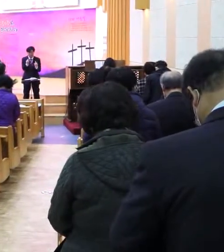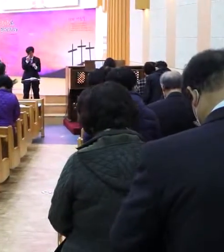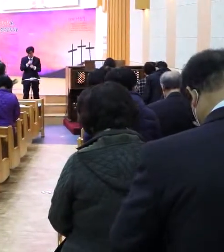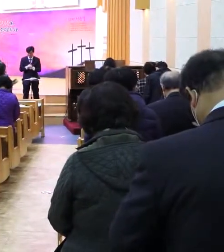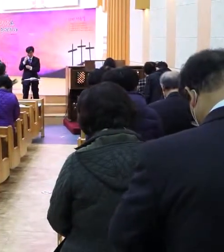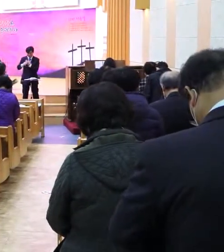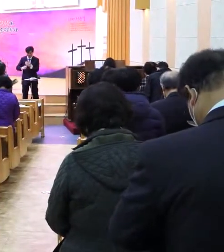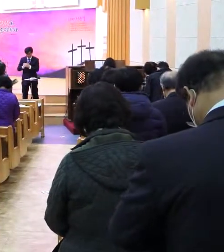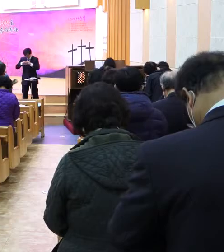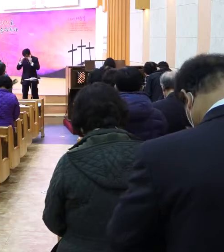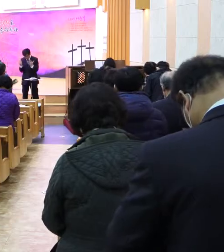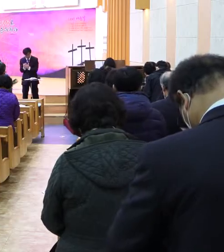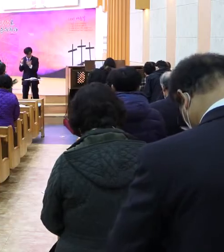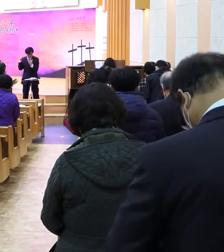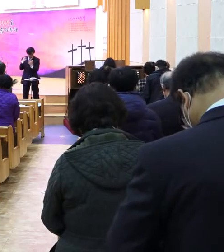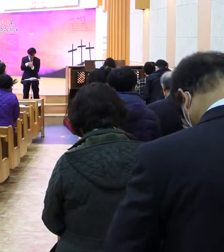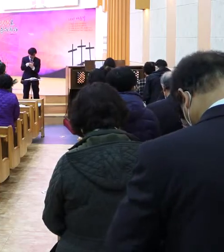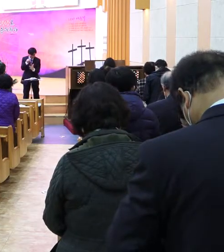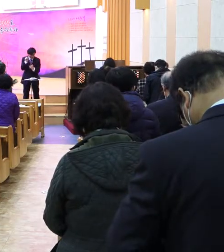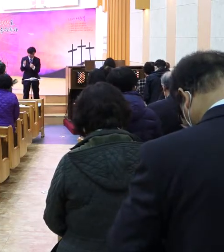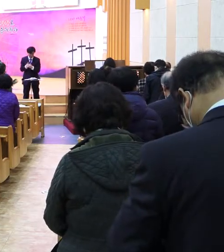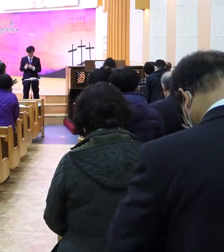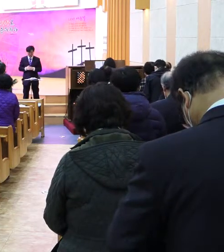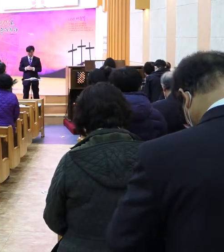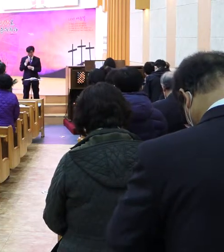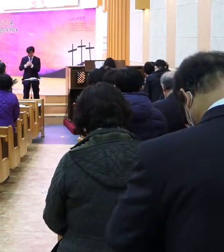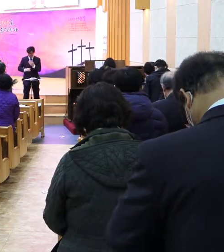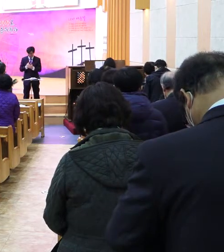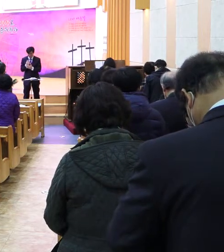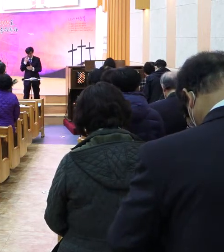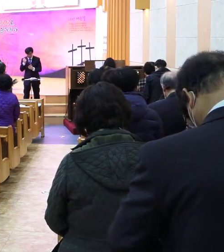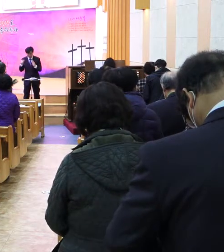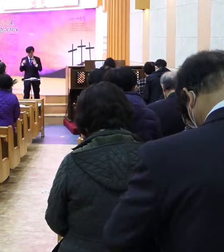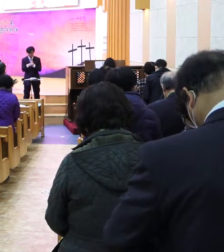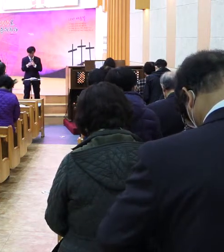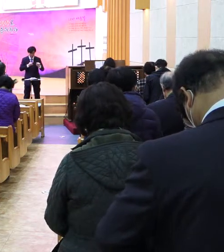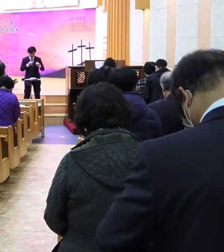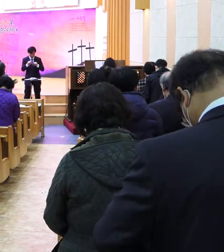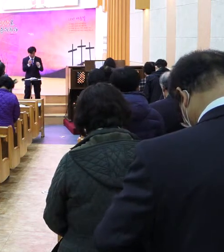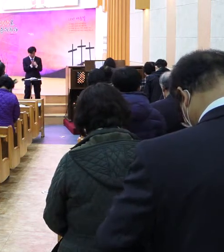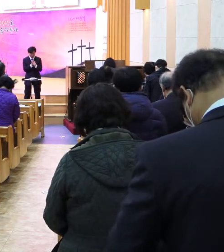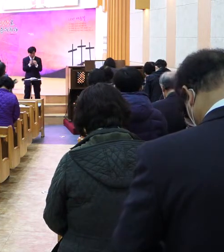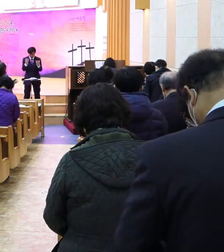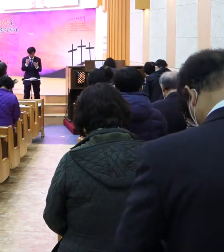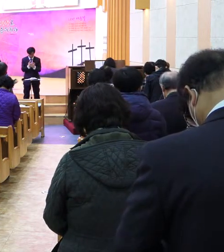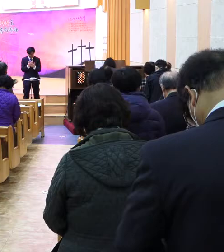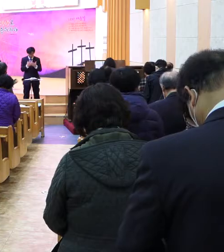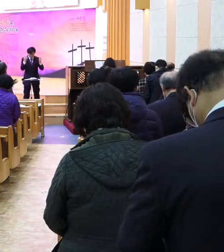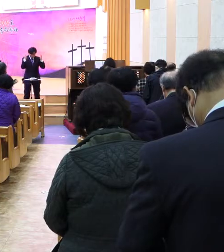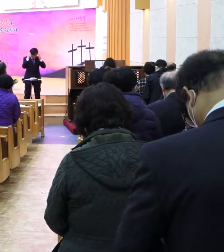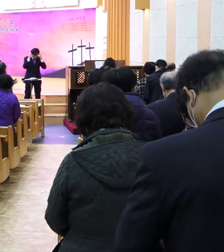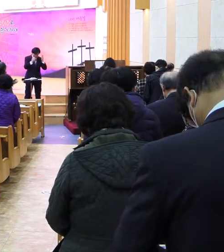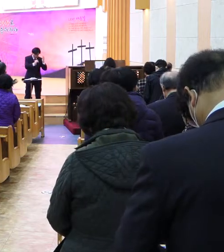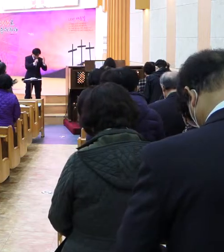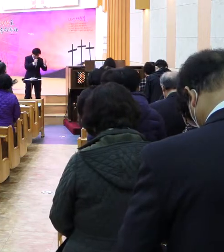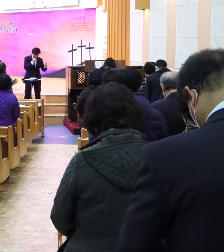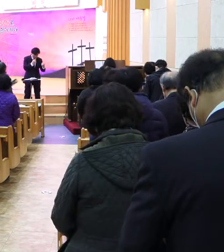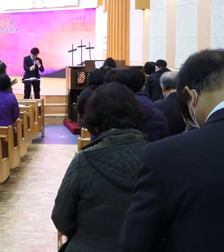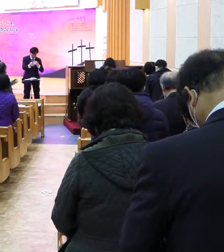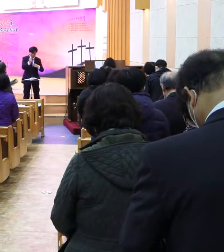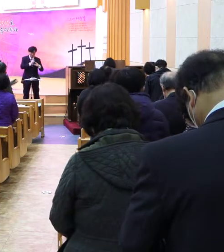다 아시온데 그들 가운데 역사하여 주시고 고통의 상황 속에서 더 간절히 주님을 바라보게 하여